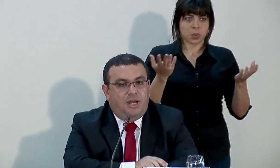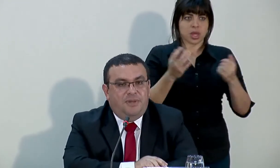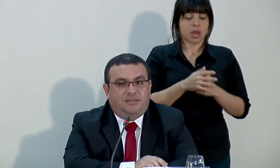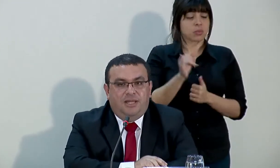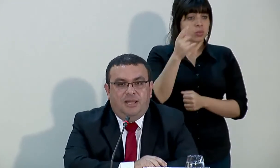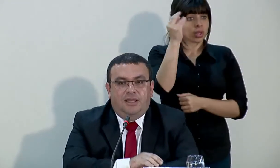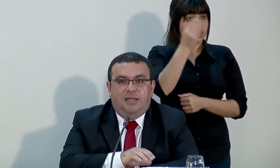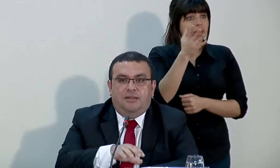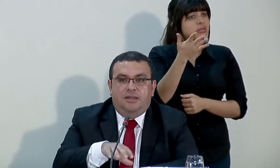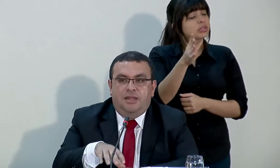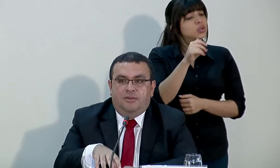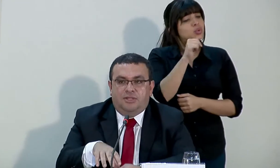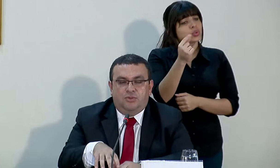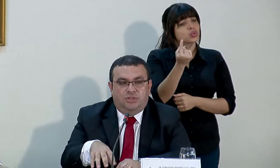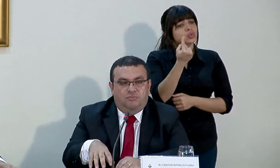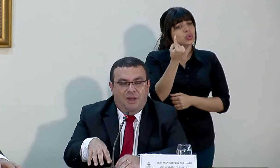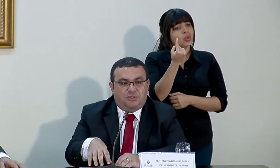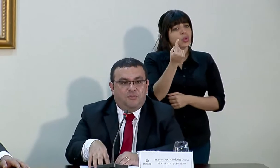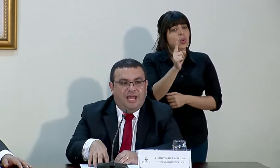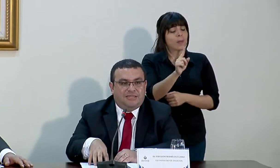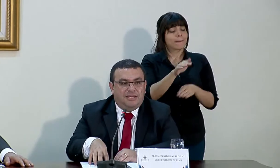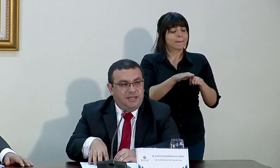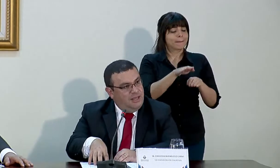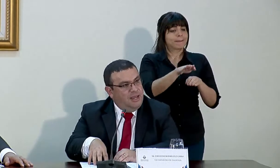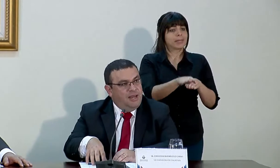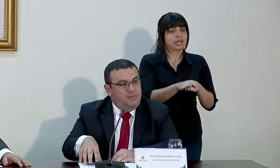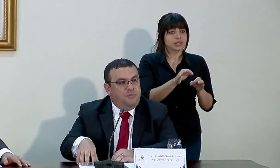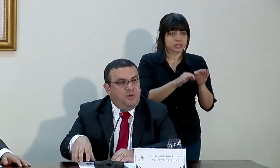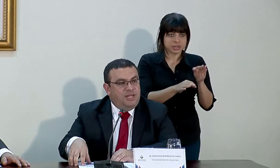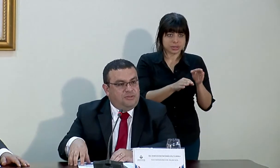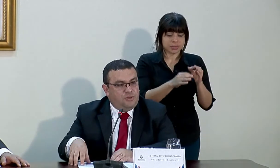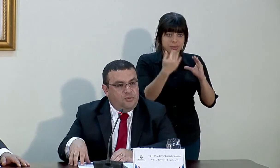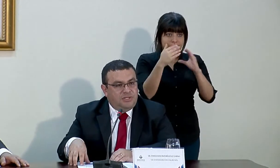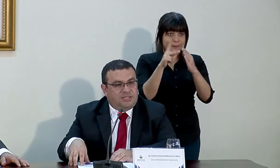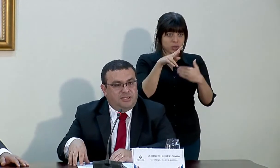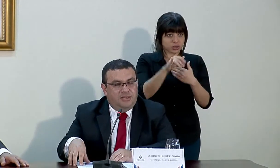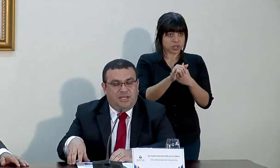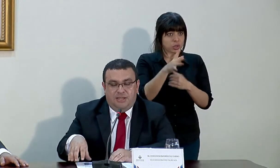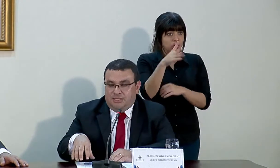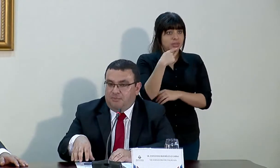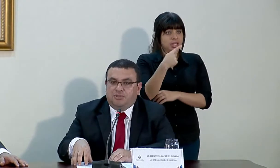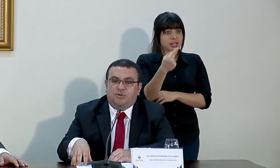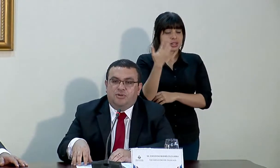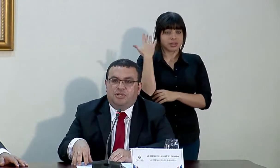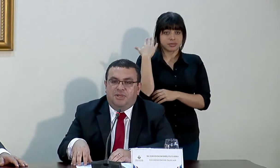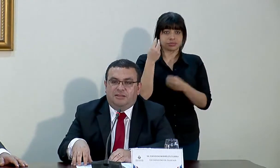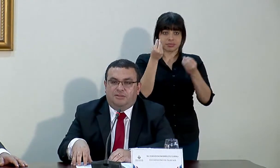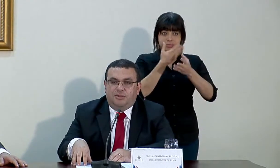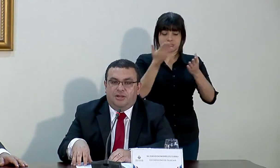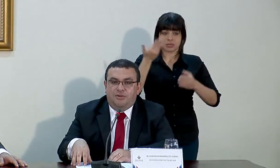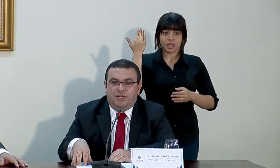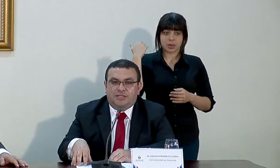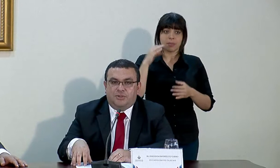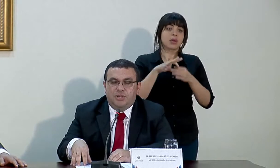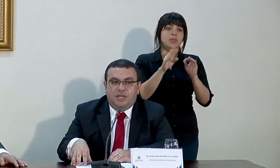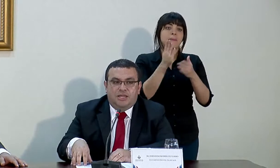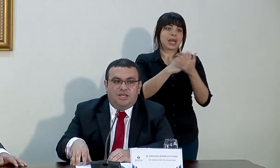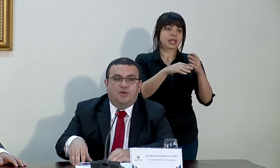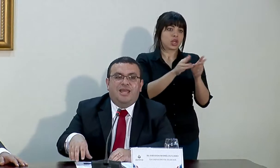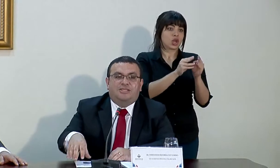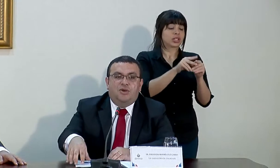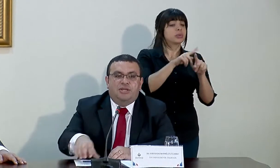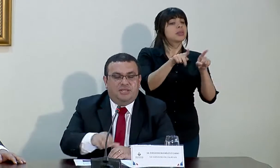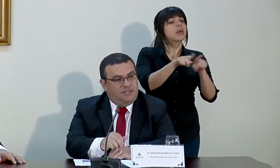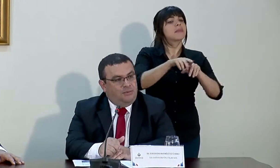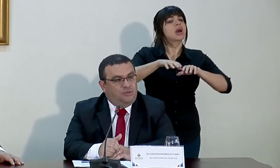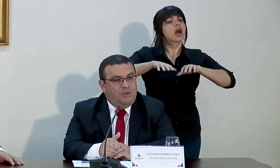digo, no solamente es un paso más en el envío de proyectos como las que ya se han puesto en conocimiento del Congreso, sino